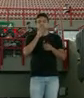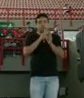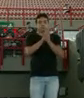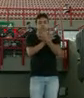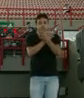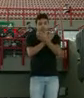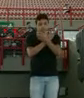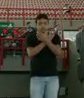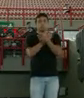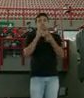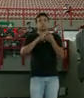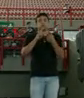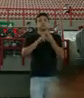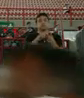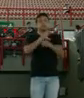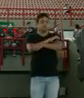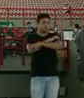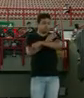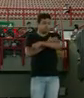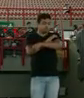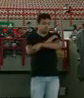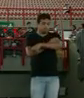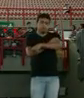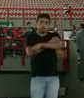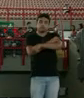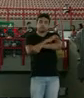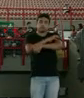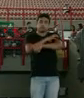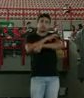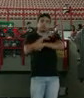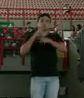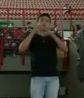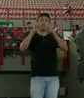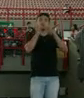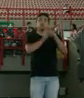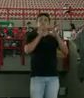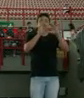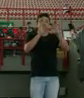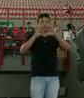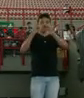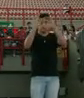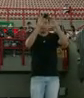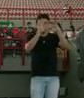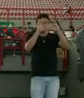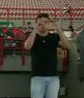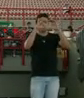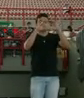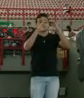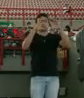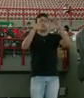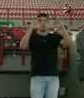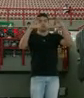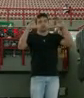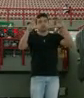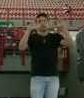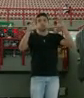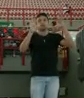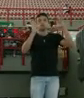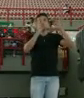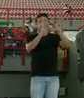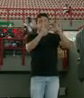ele atua também na musculatura, fazendo com que as células musculares aumentem de